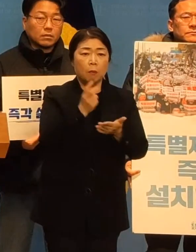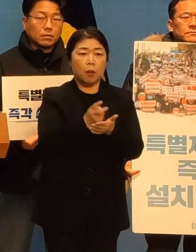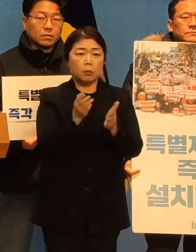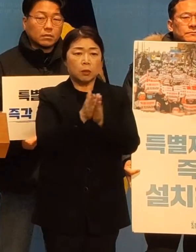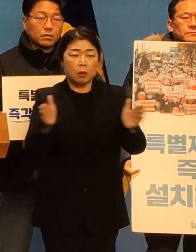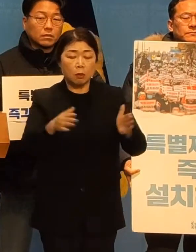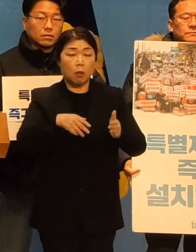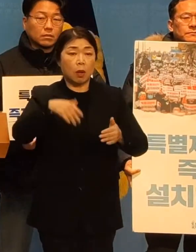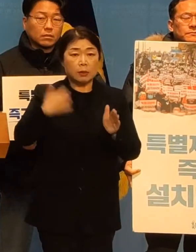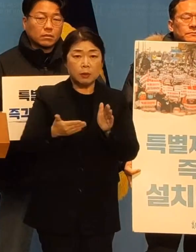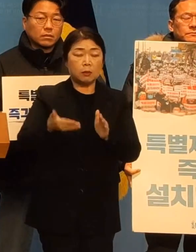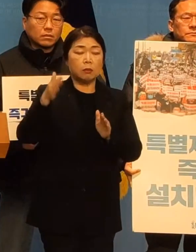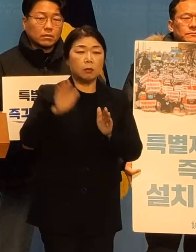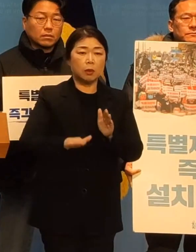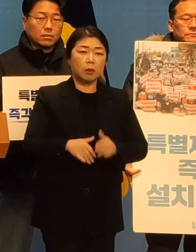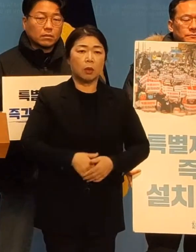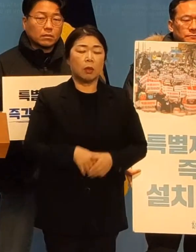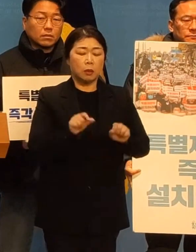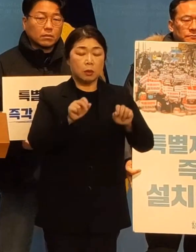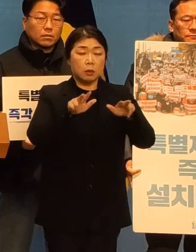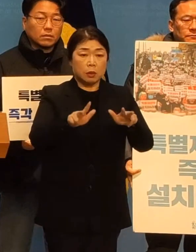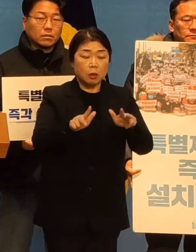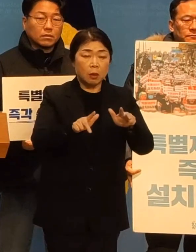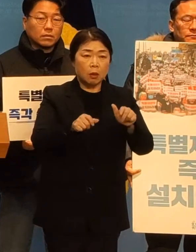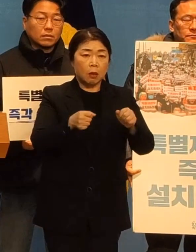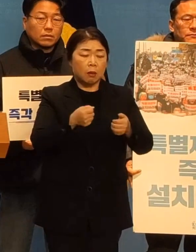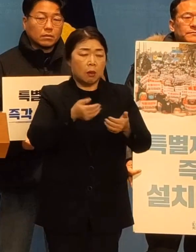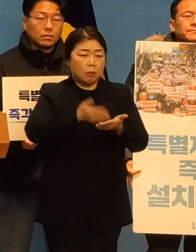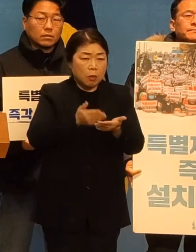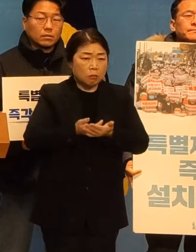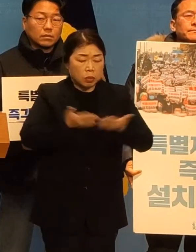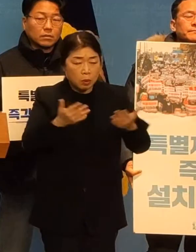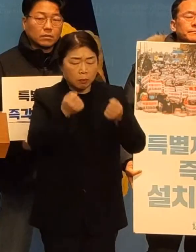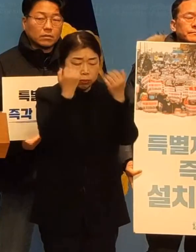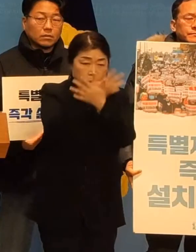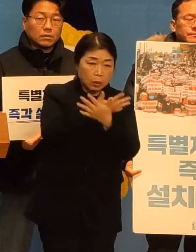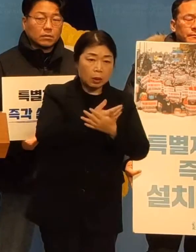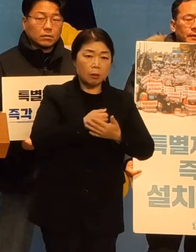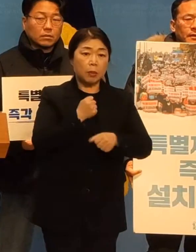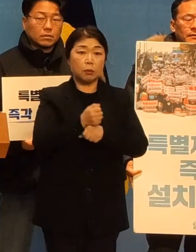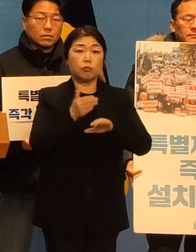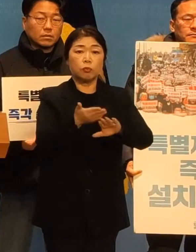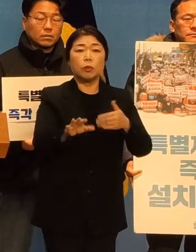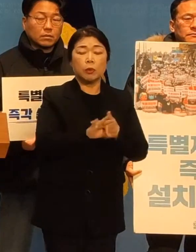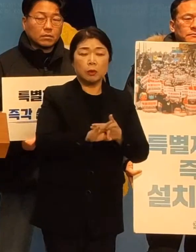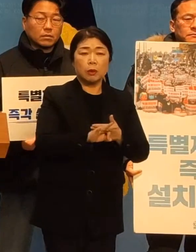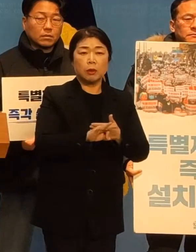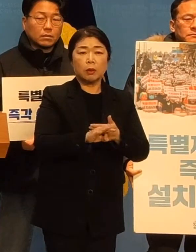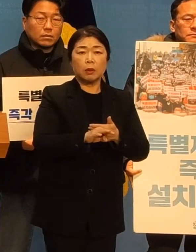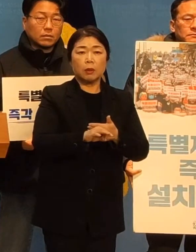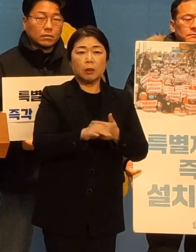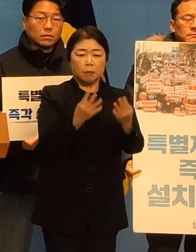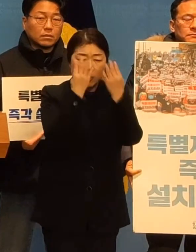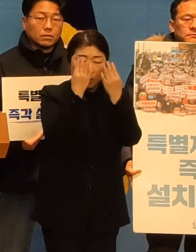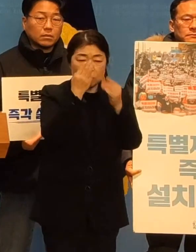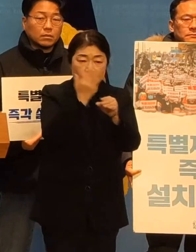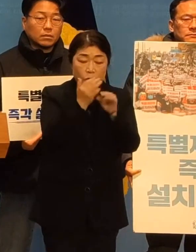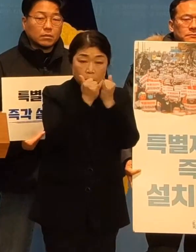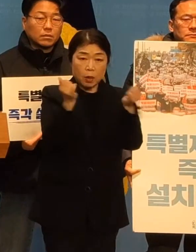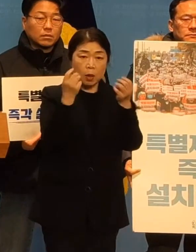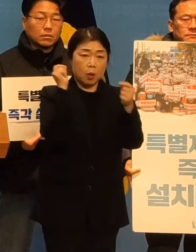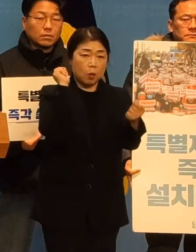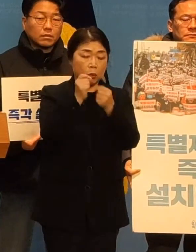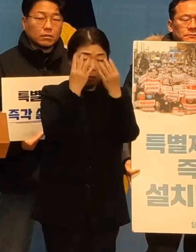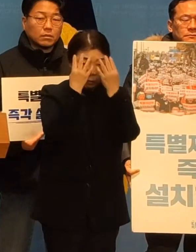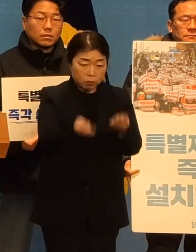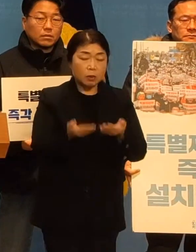않았는데 이런 식의 물타기로 계속 내란범을 풀어주고 면죄부를 주려는 이런 수작에 국민들은